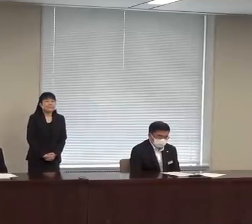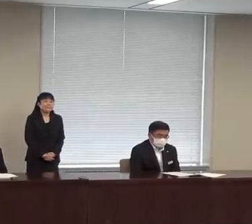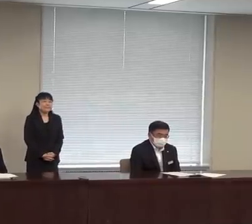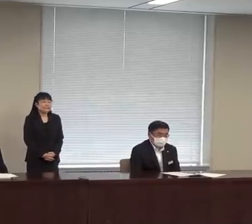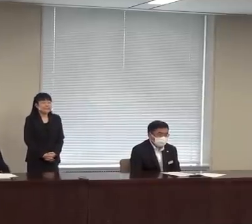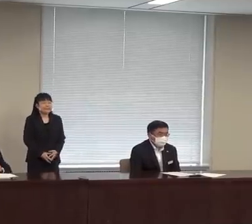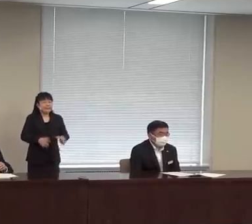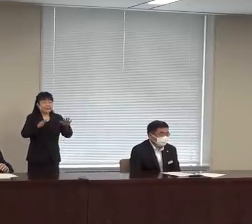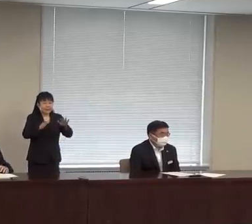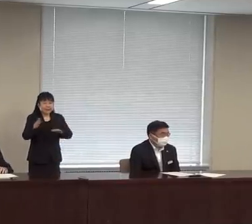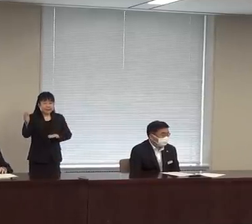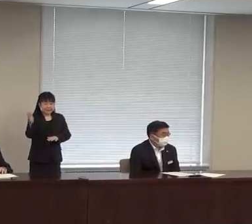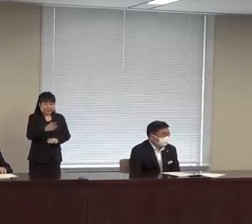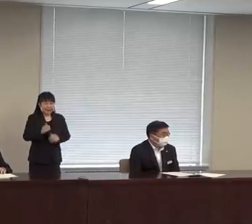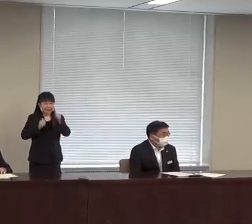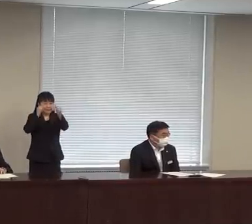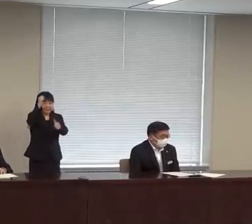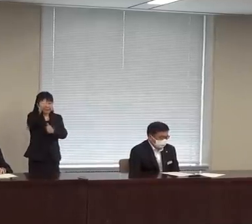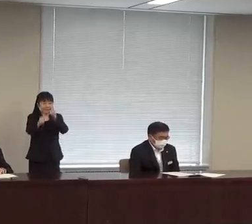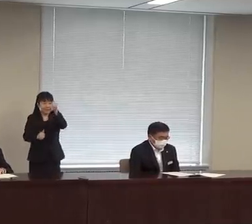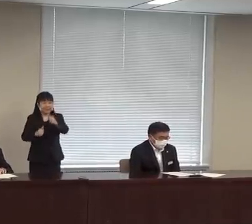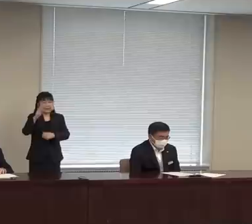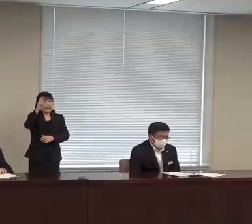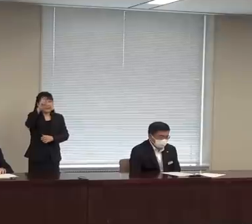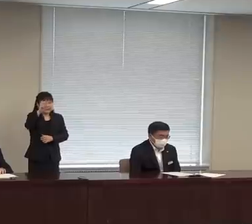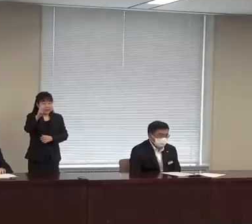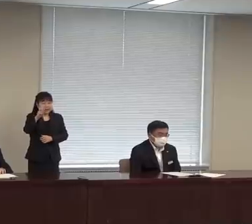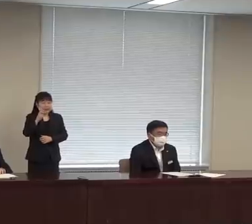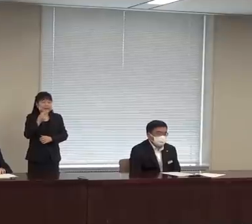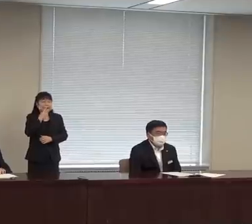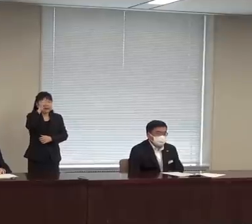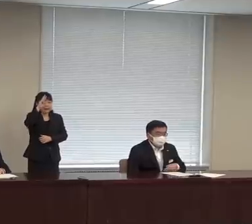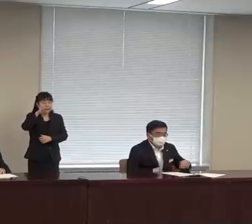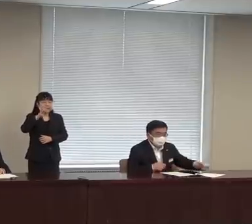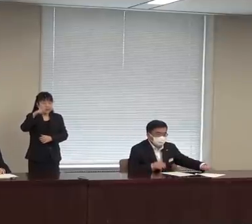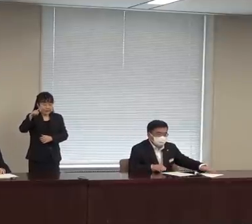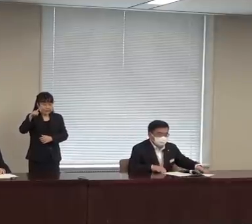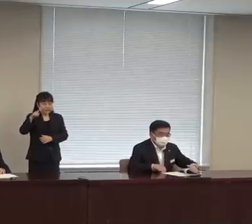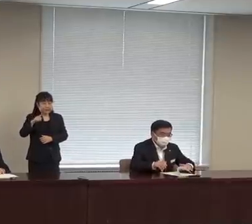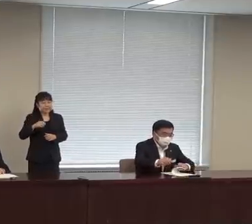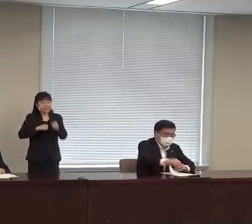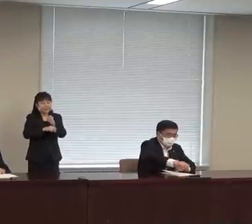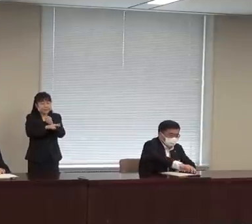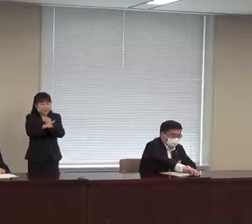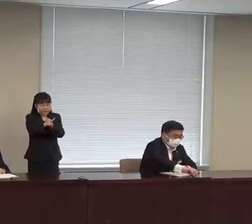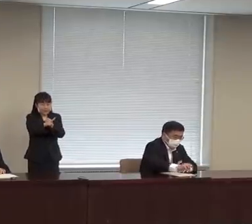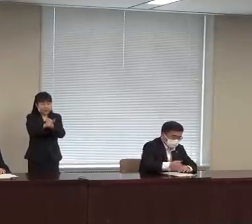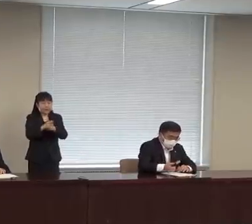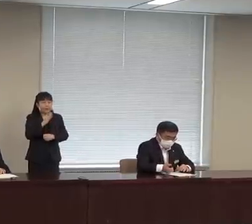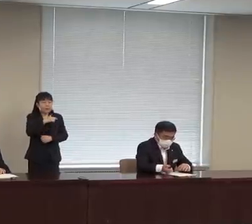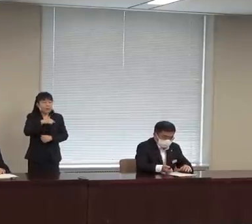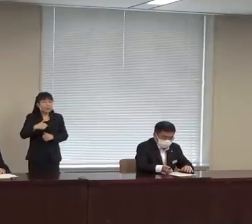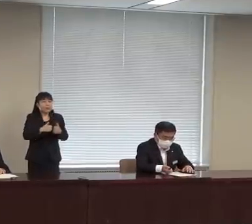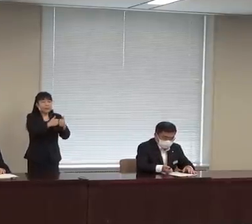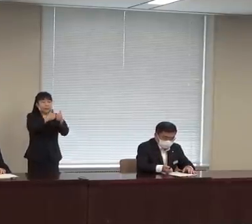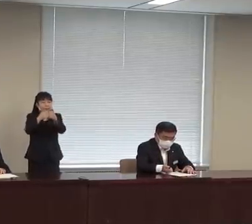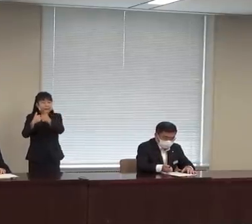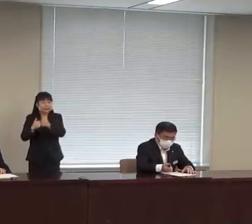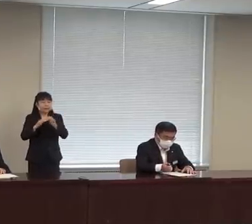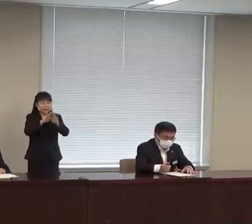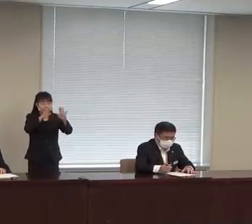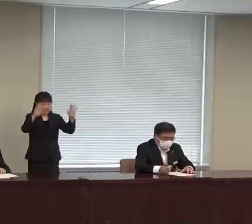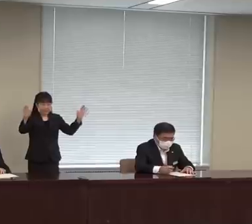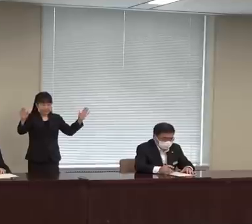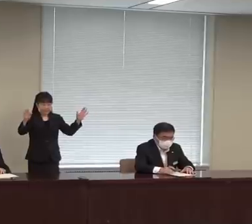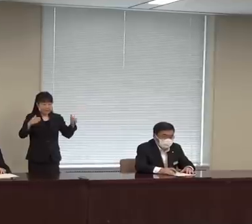それでは、ただいまから第20回香川県新型コロナウイルス対策本部会議を開催いたします。進行は本部長であります